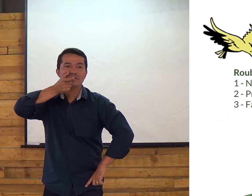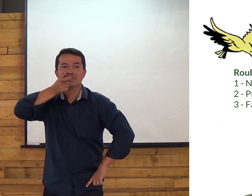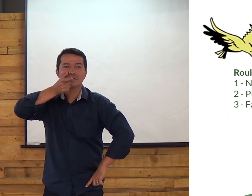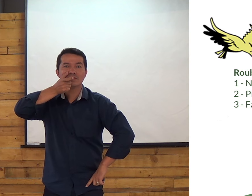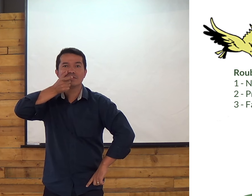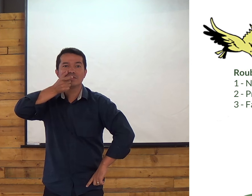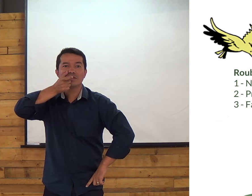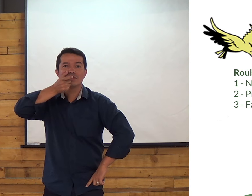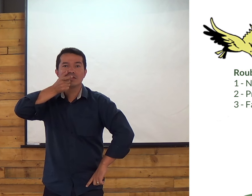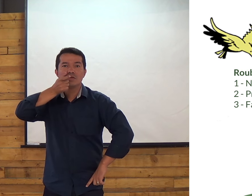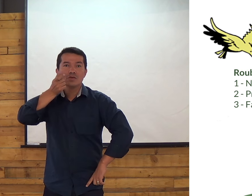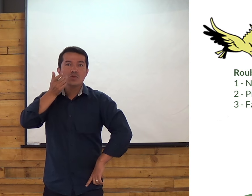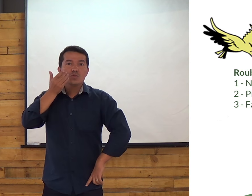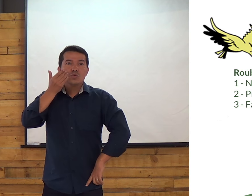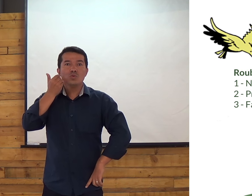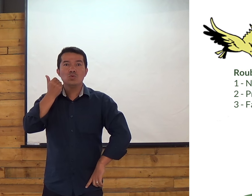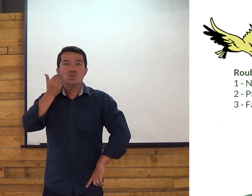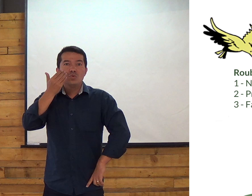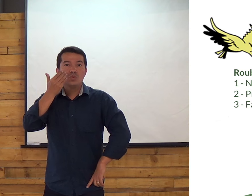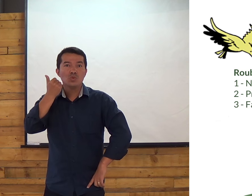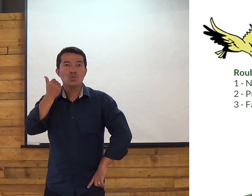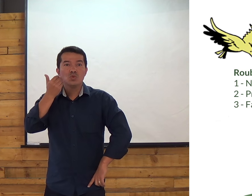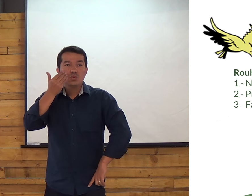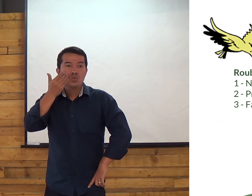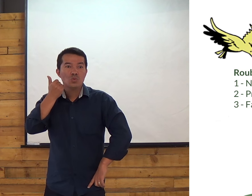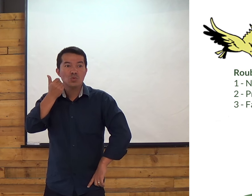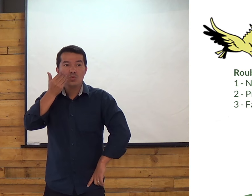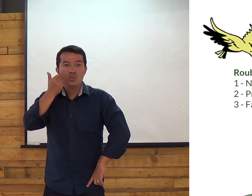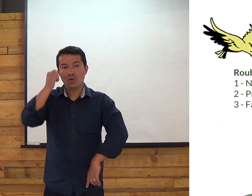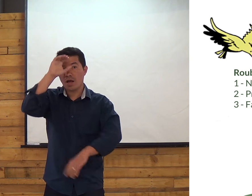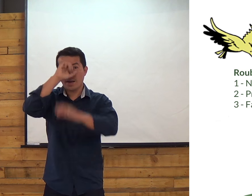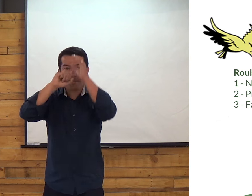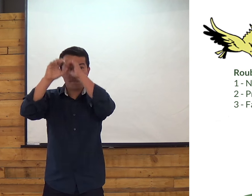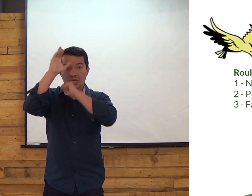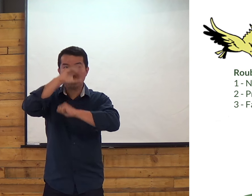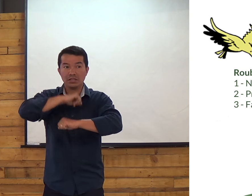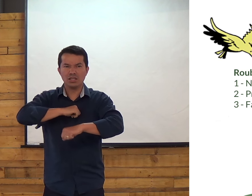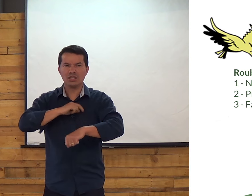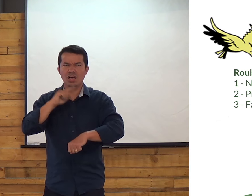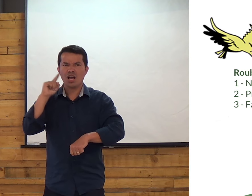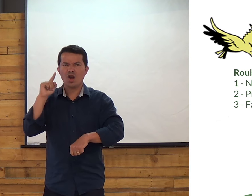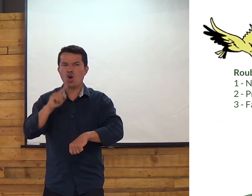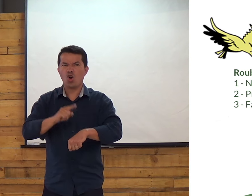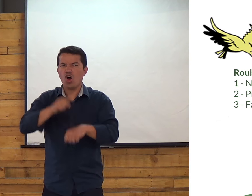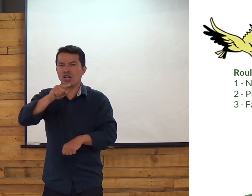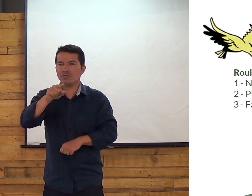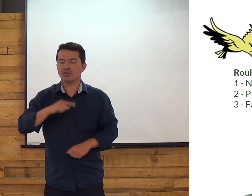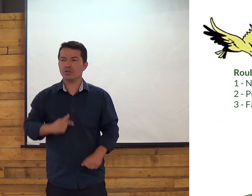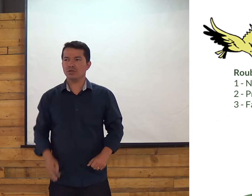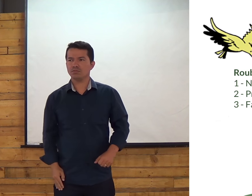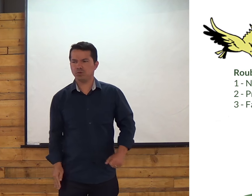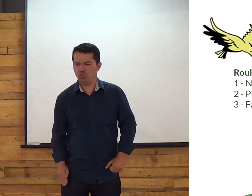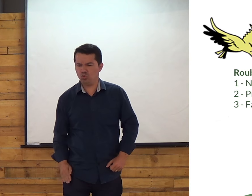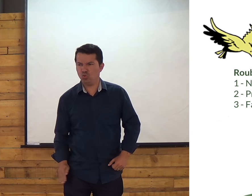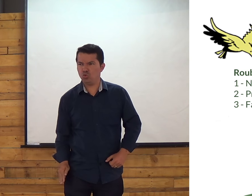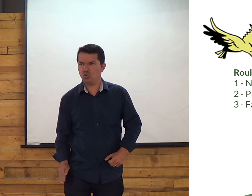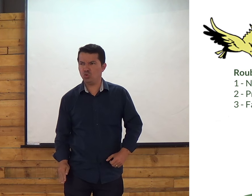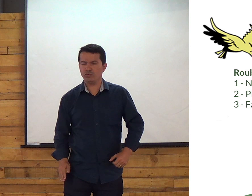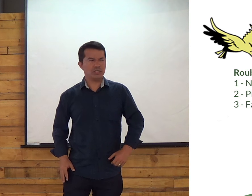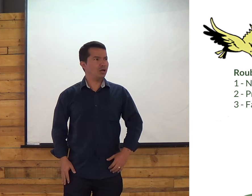começa a ter atenção. Começa a prestar atenção e ver, puxa, que legal, estou aprendendo muito. Mas de